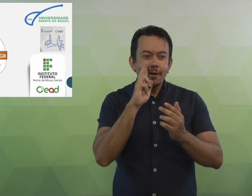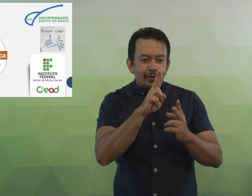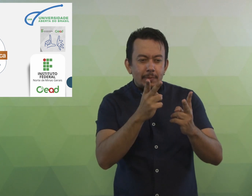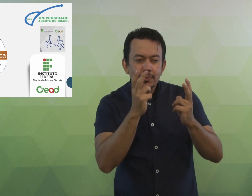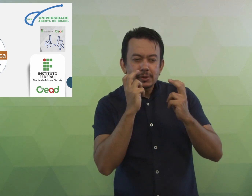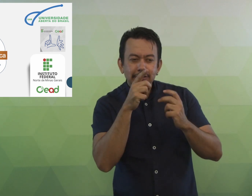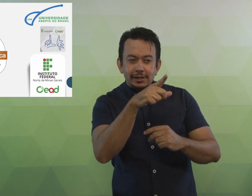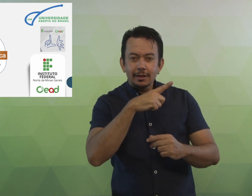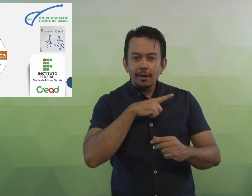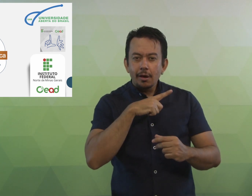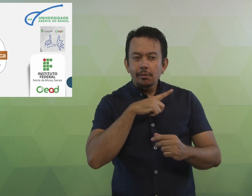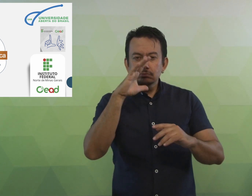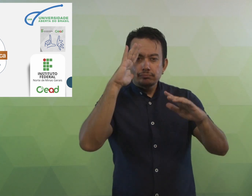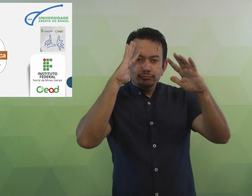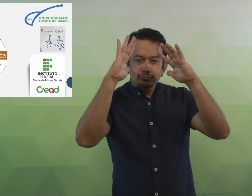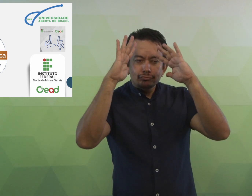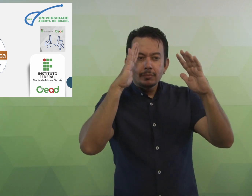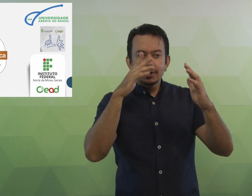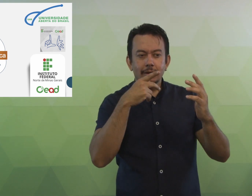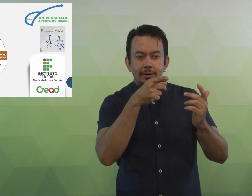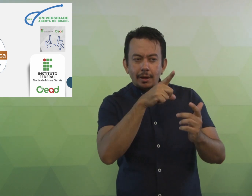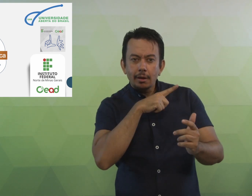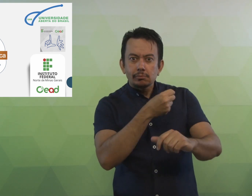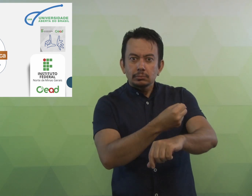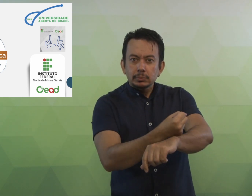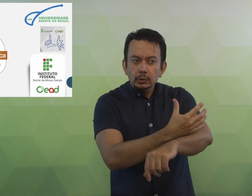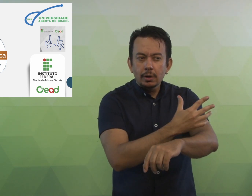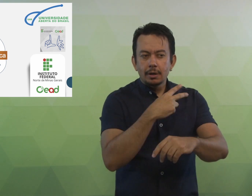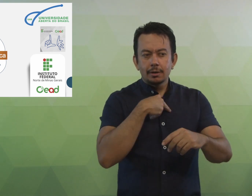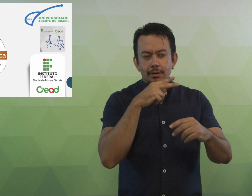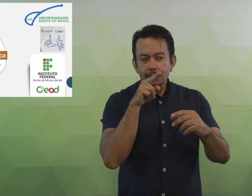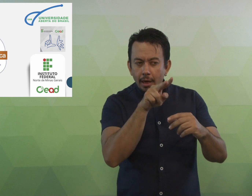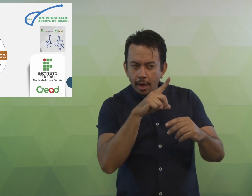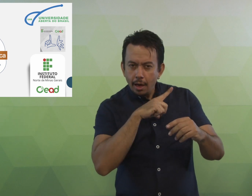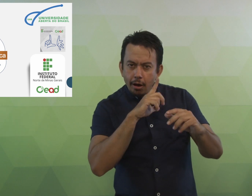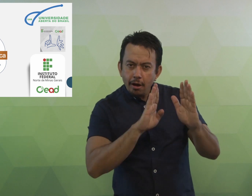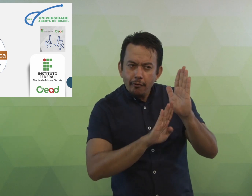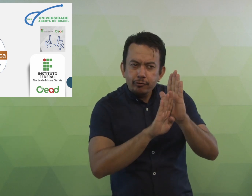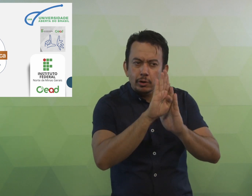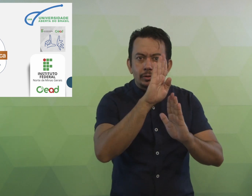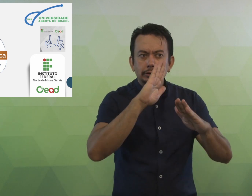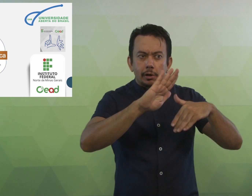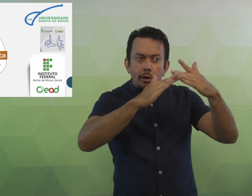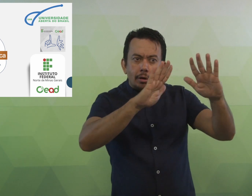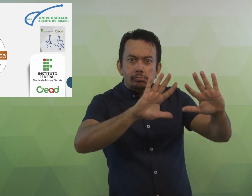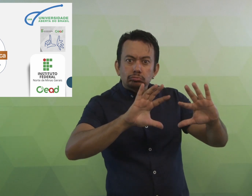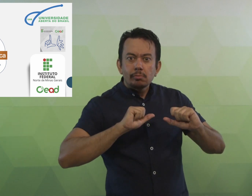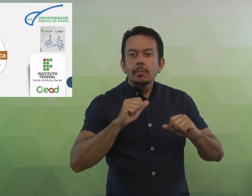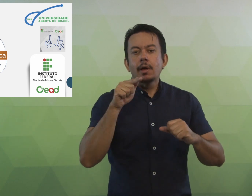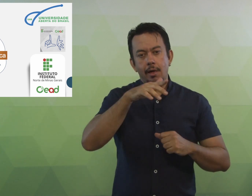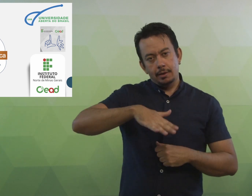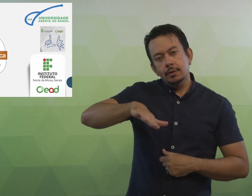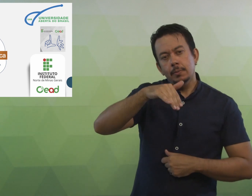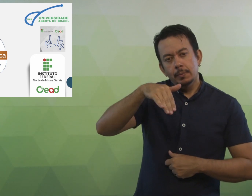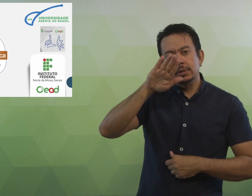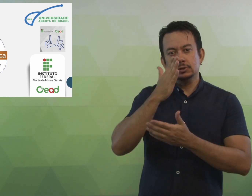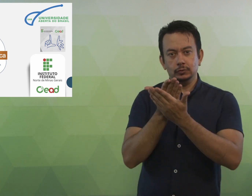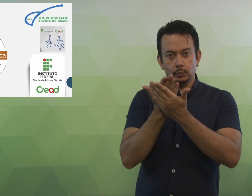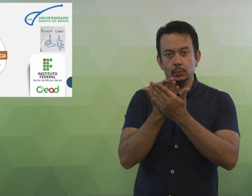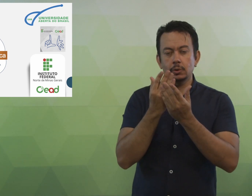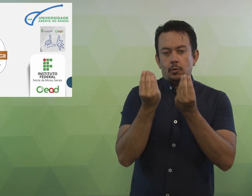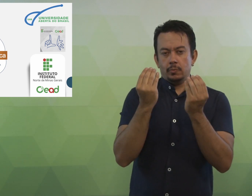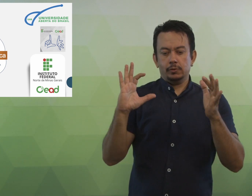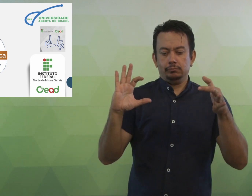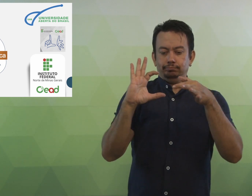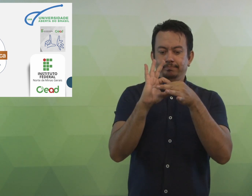unidos se tornam o processo de desenvolvimento. Como que a nossa mente determina o que nós sentimos,